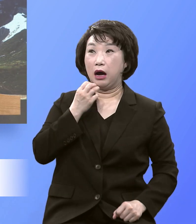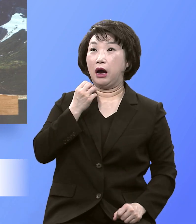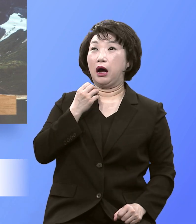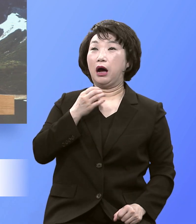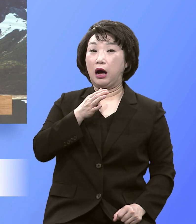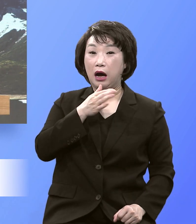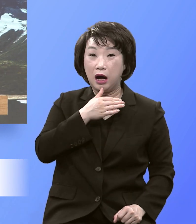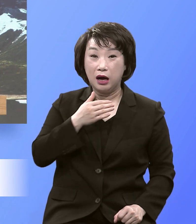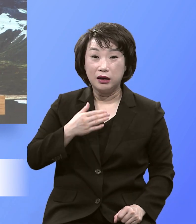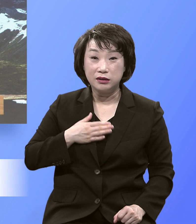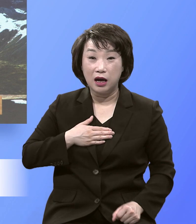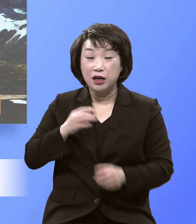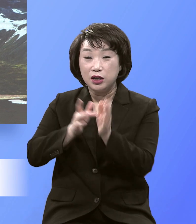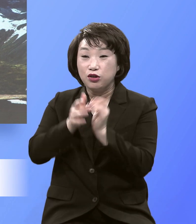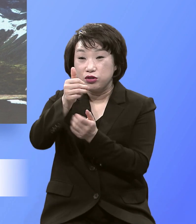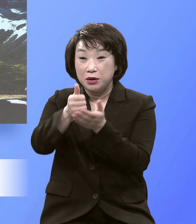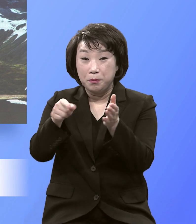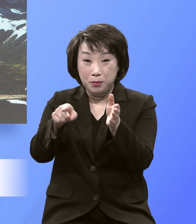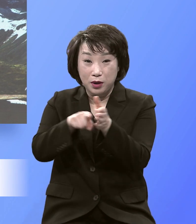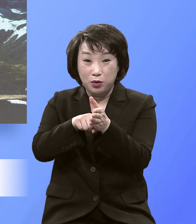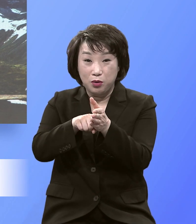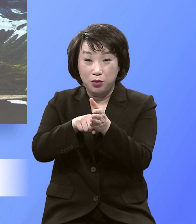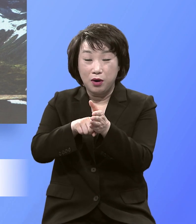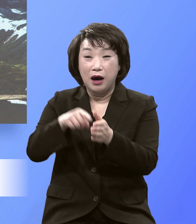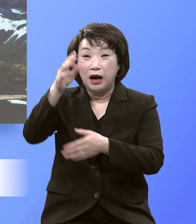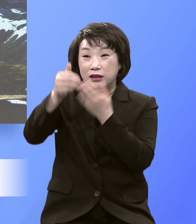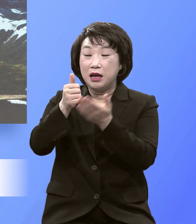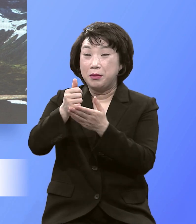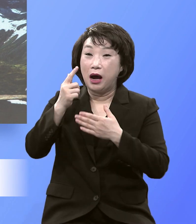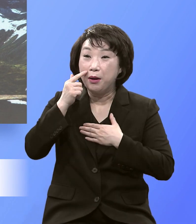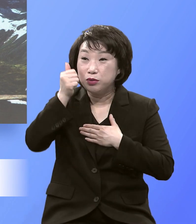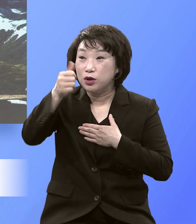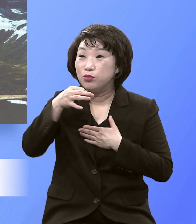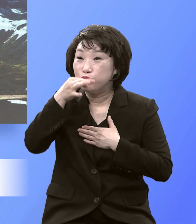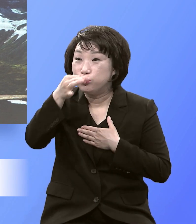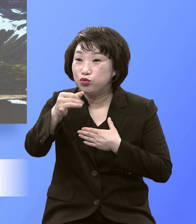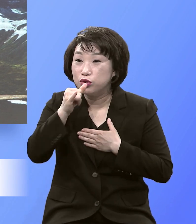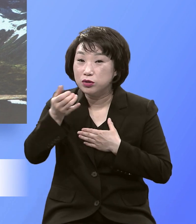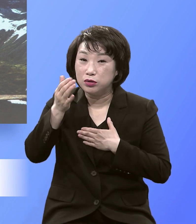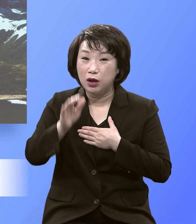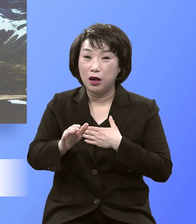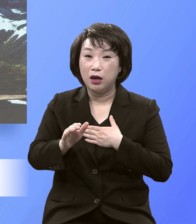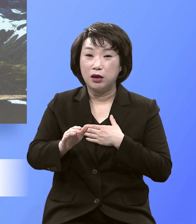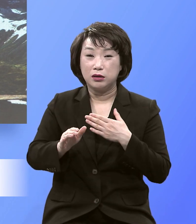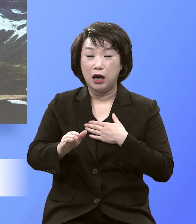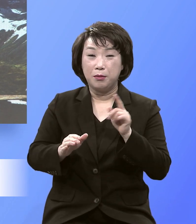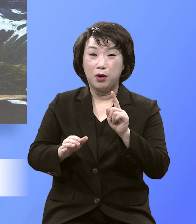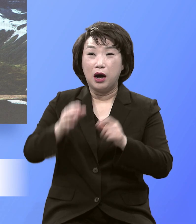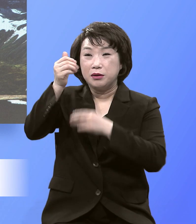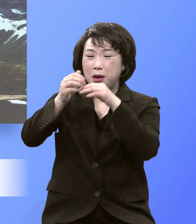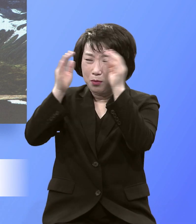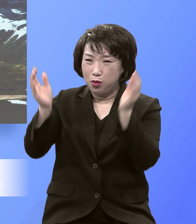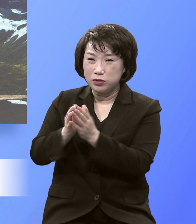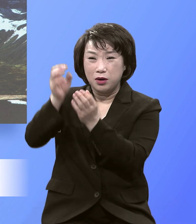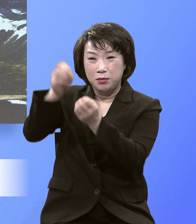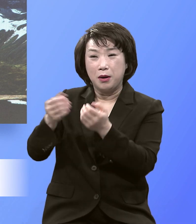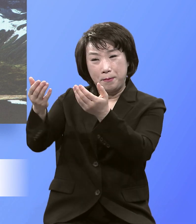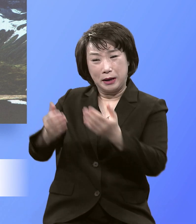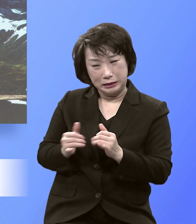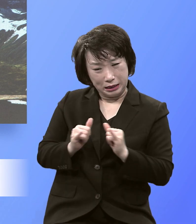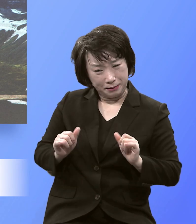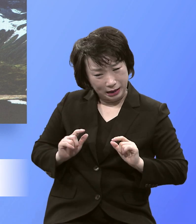나는 예수는 믿고 하나님은 아버지라 부르는데 나는 상속자는